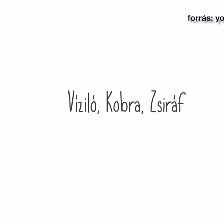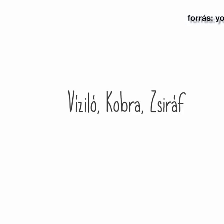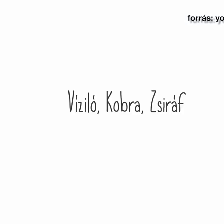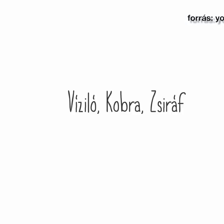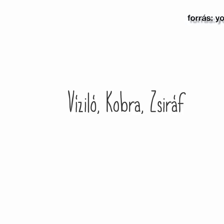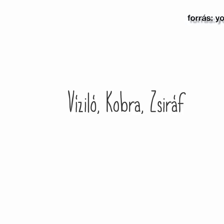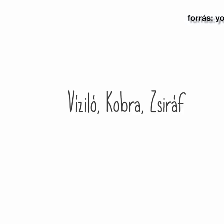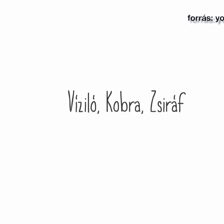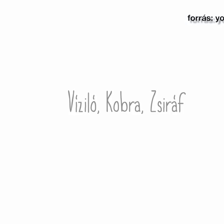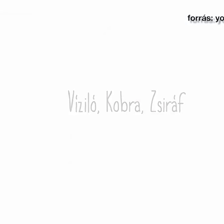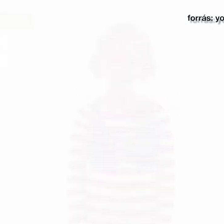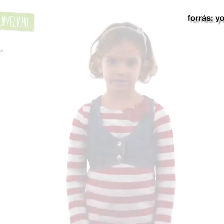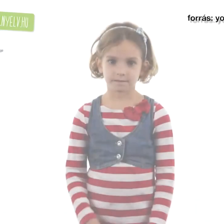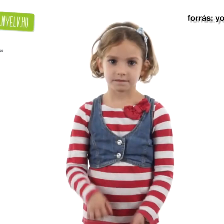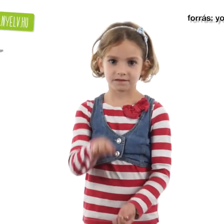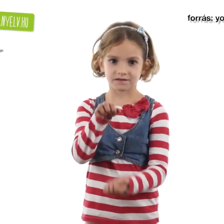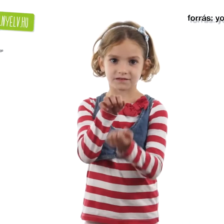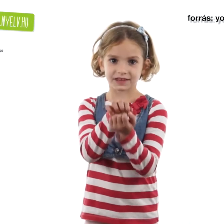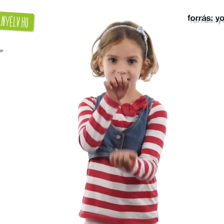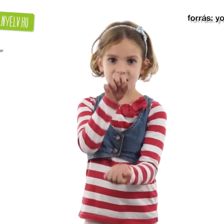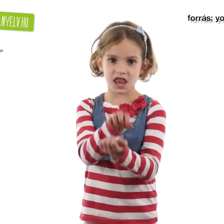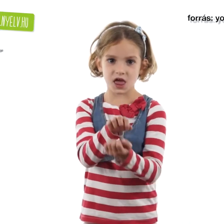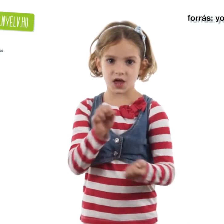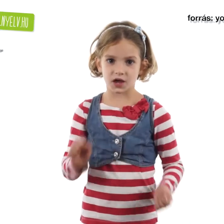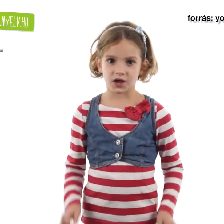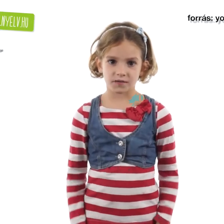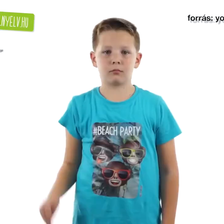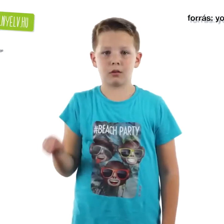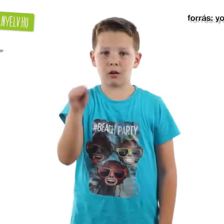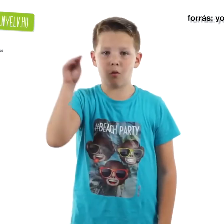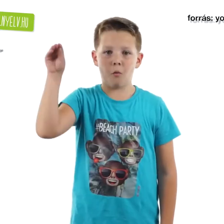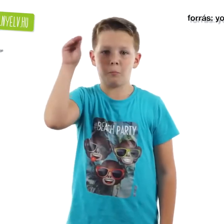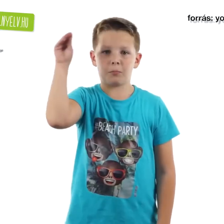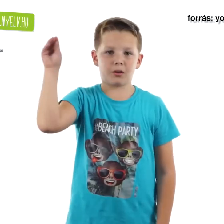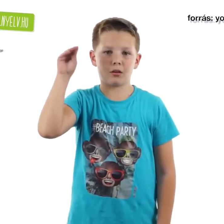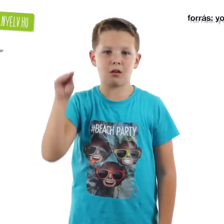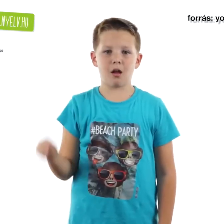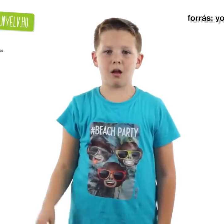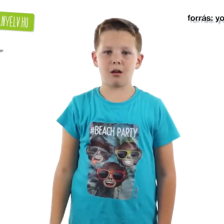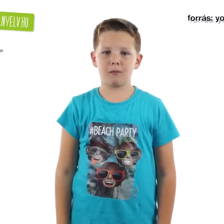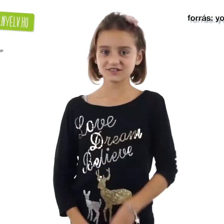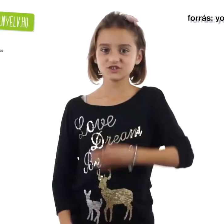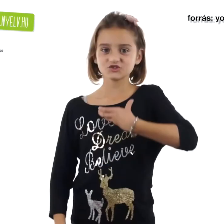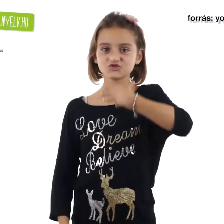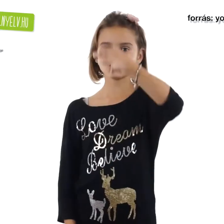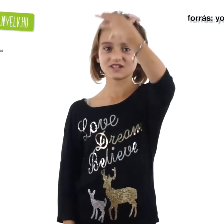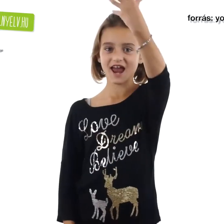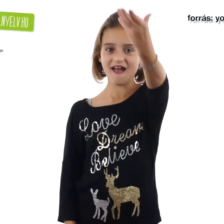De természetesen az egyéni különbségek is számításba jöhetnek. 2021. július 1-e után lehet